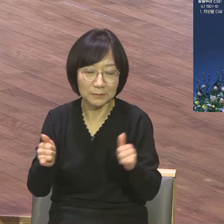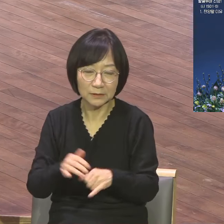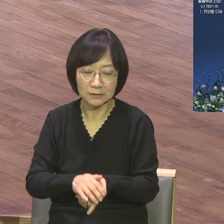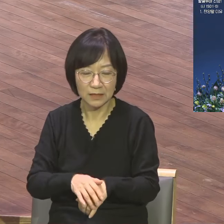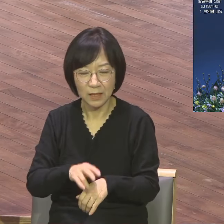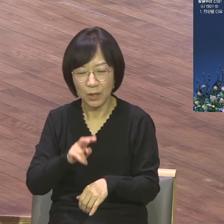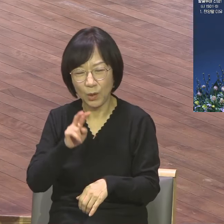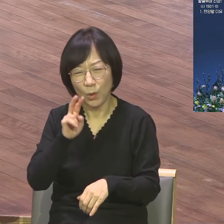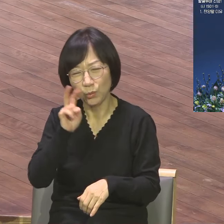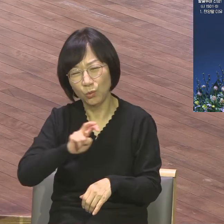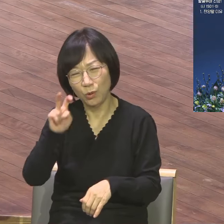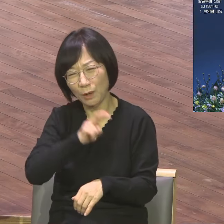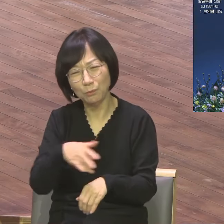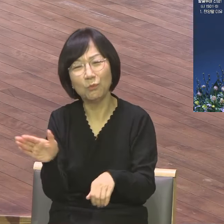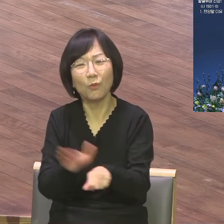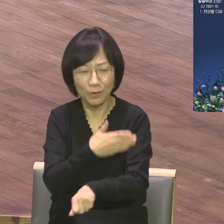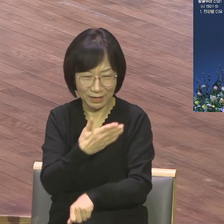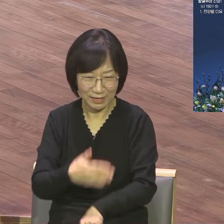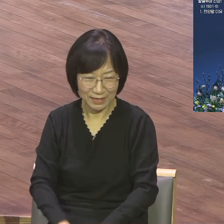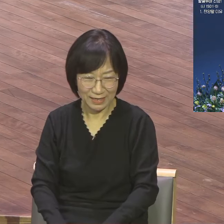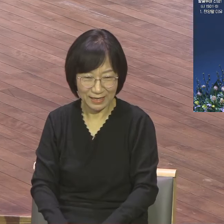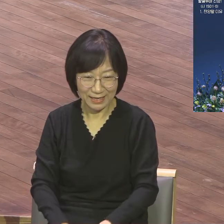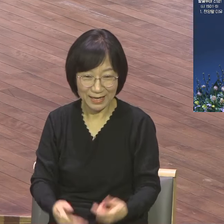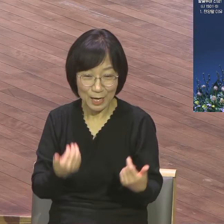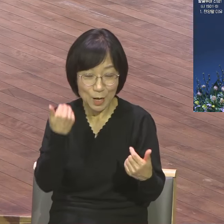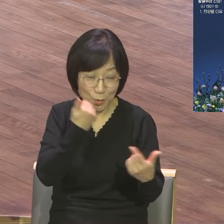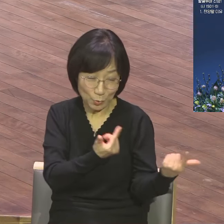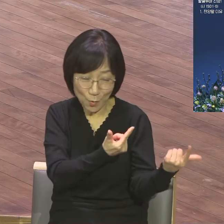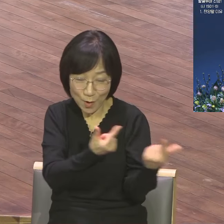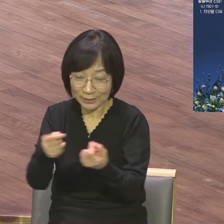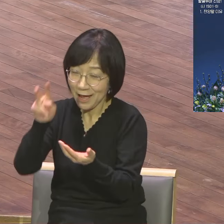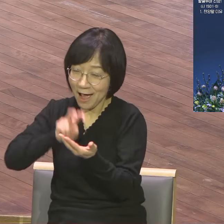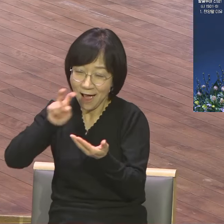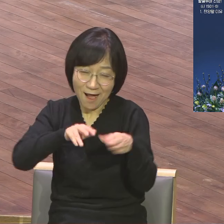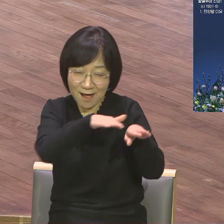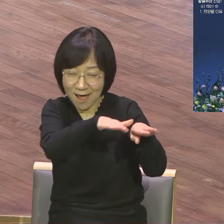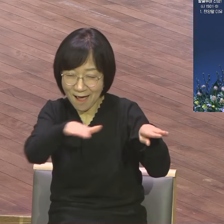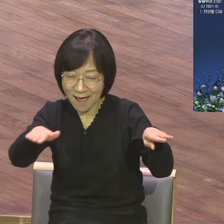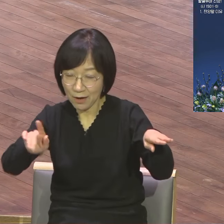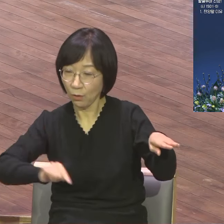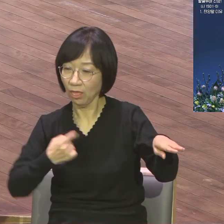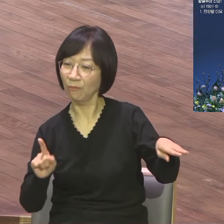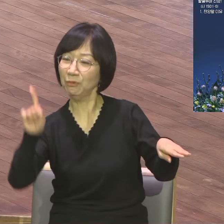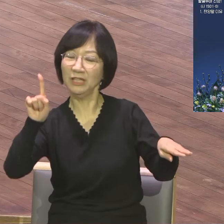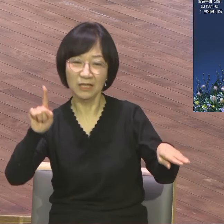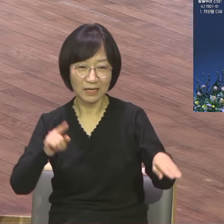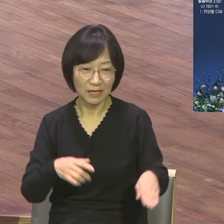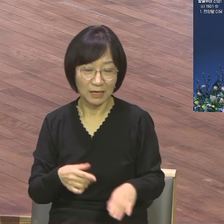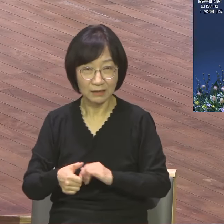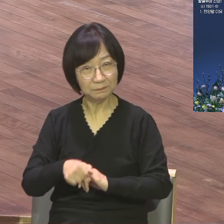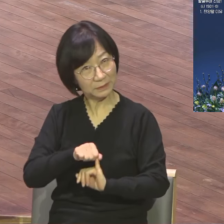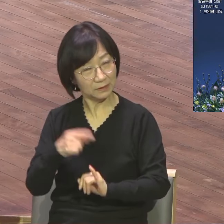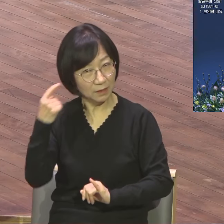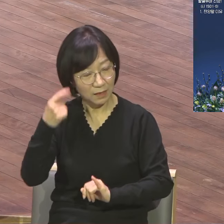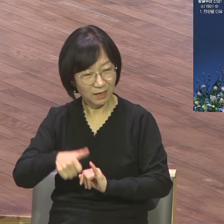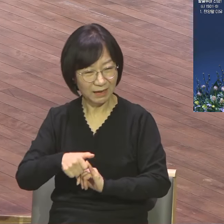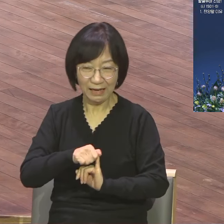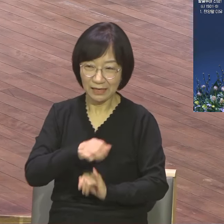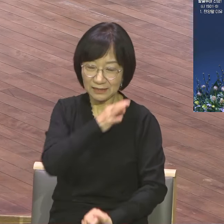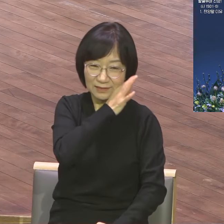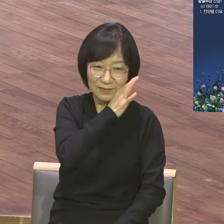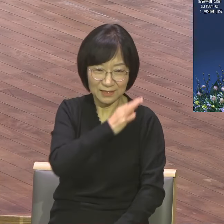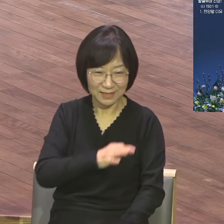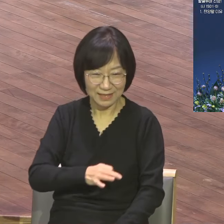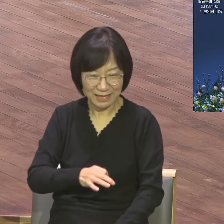사람들은 한 사람도 그럴 사람 없어요. 다 찬양 곡을 맞게 돼 있어요. 이 맞다니까 악구하고 다 맞는데 중간에